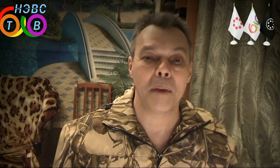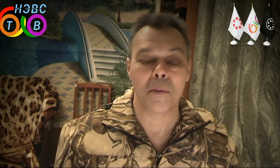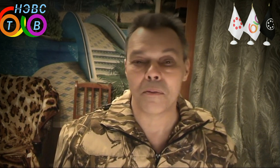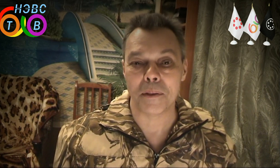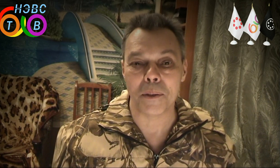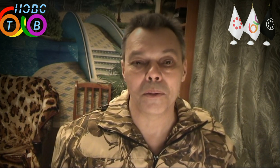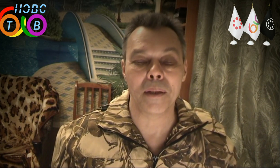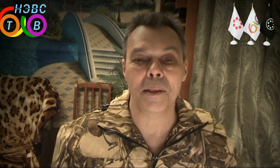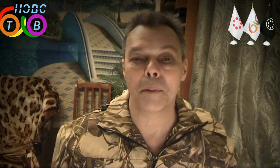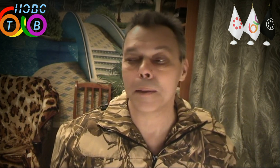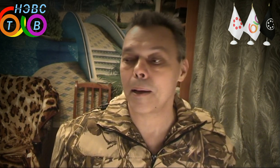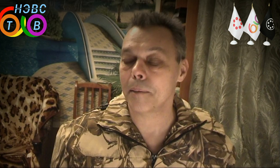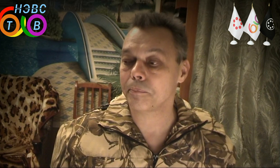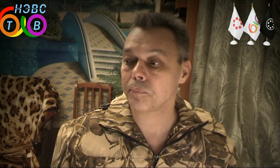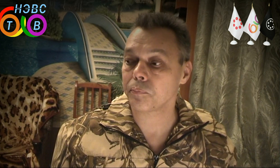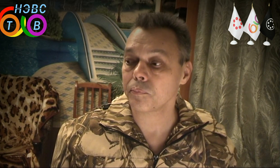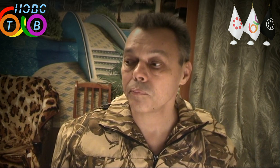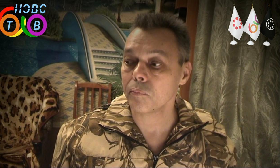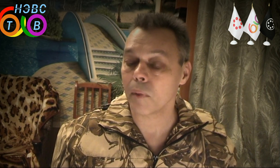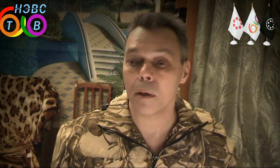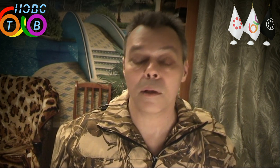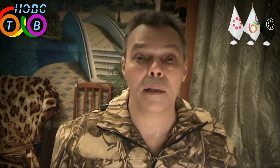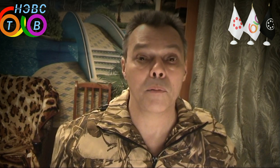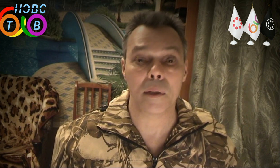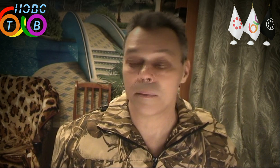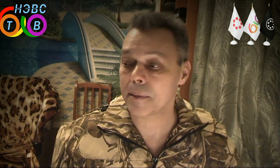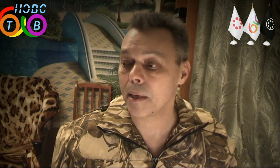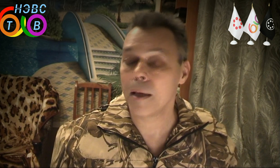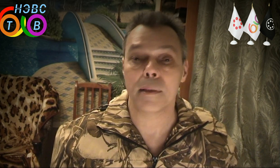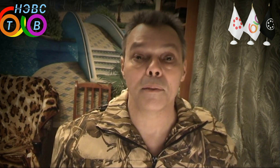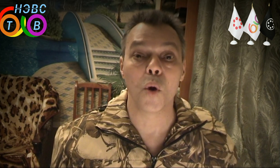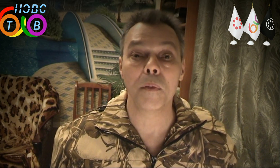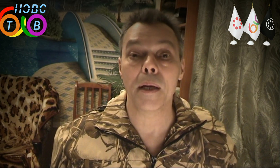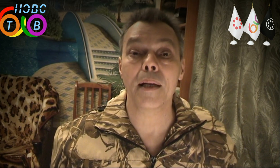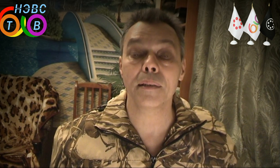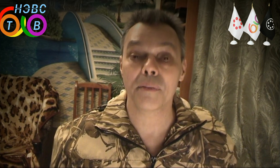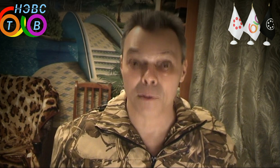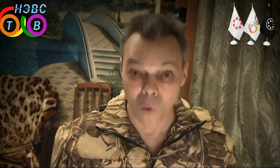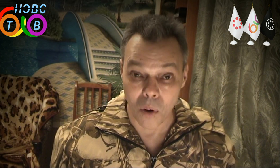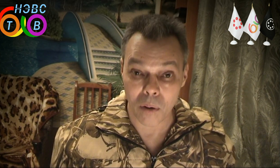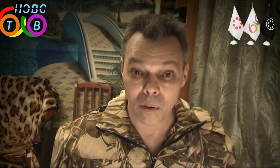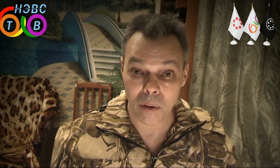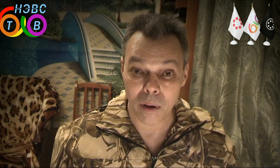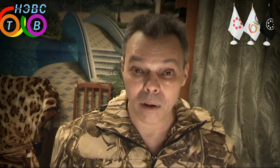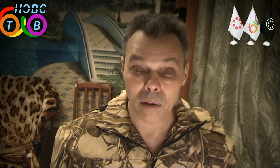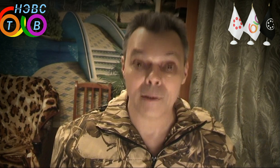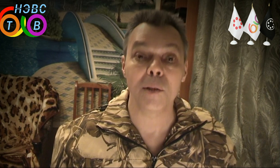первому визиту на нашем канале. Она будет называться «Съедобное колдовство».